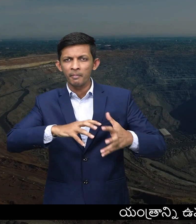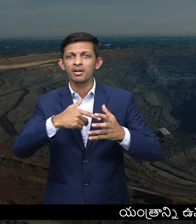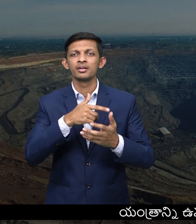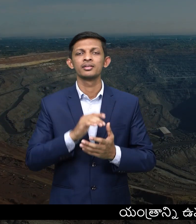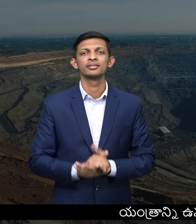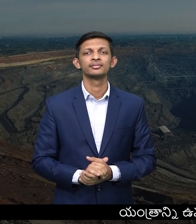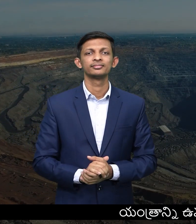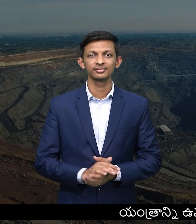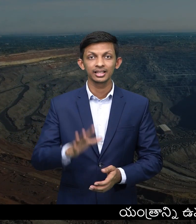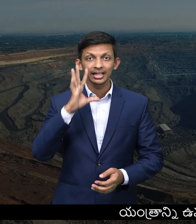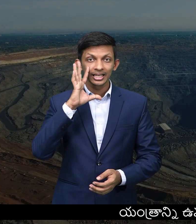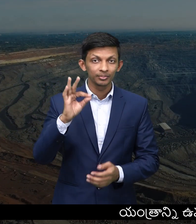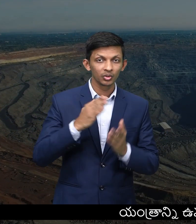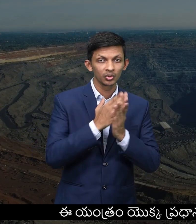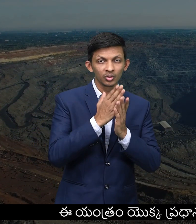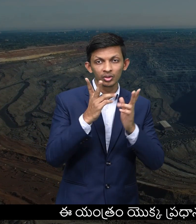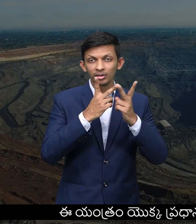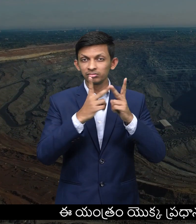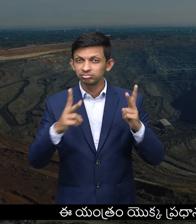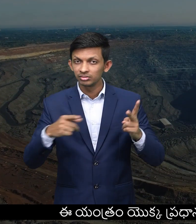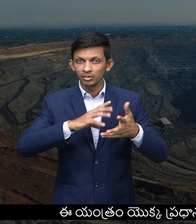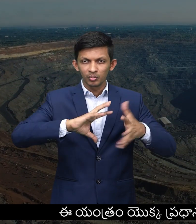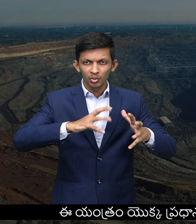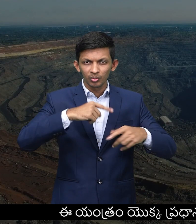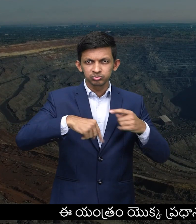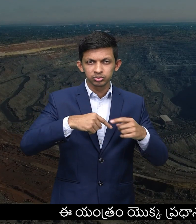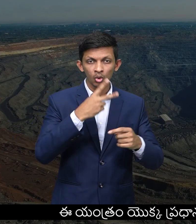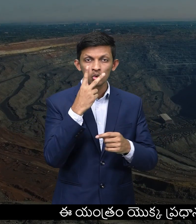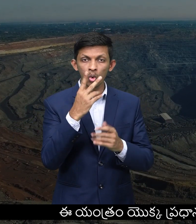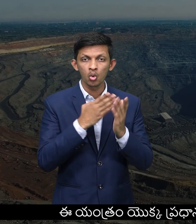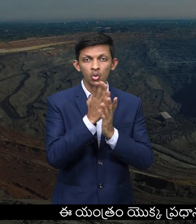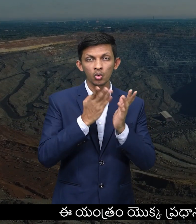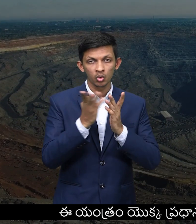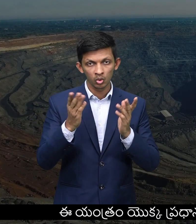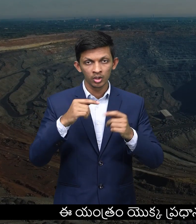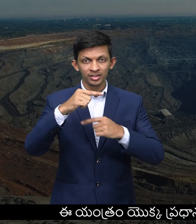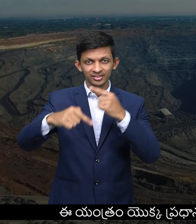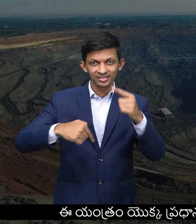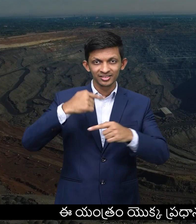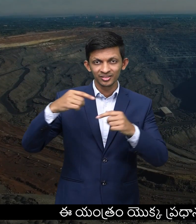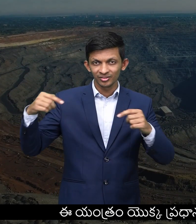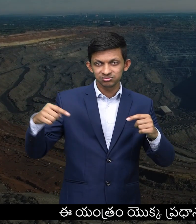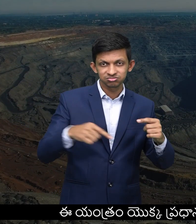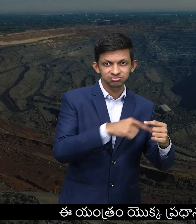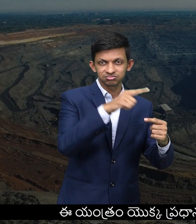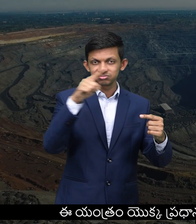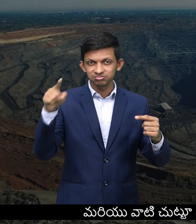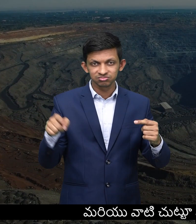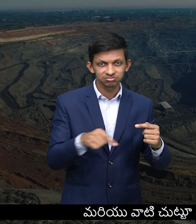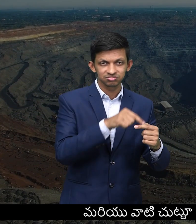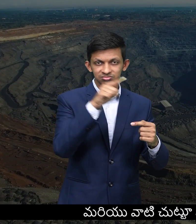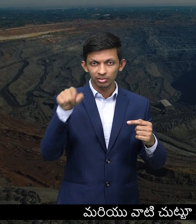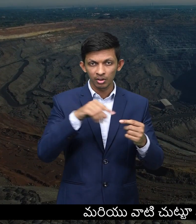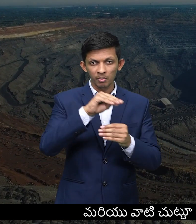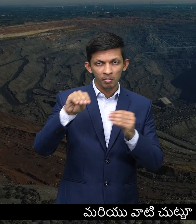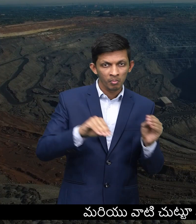యంత్రాన్ని ఉపయోగించడం అవసరం. ఈ యంత్రం యొక్క ప్రధాన భాగాలు 2 రకాల ఇనుప రోలర్లు